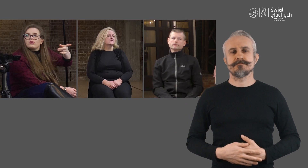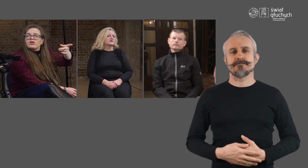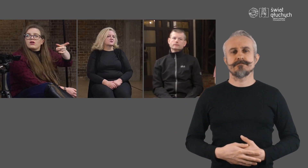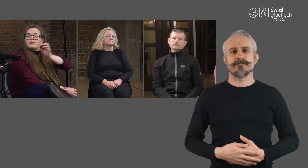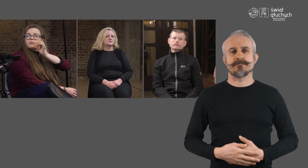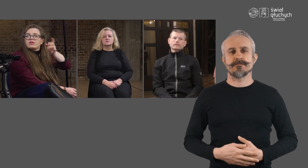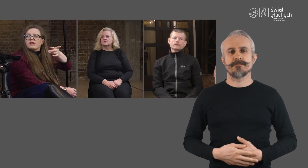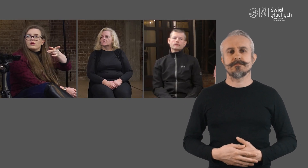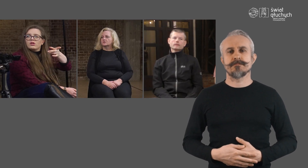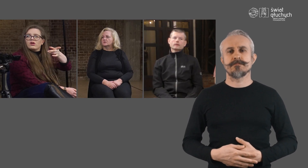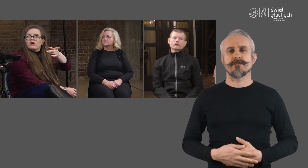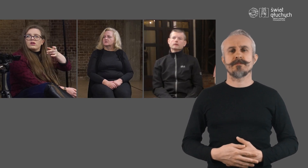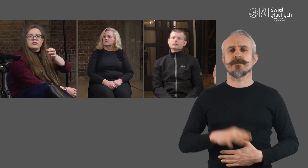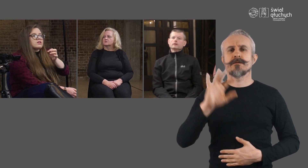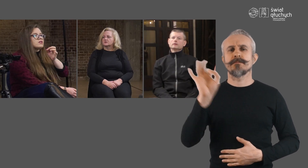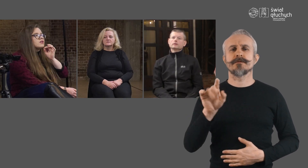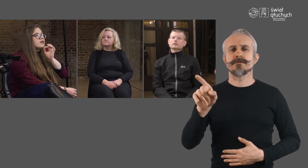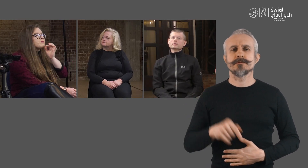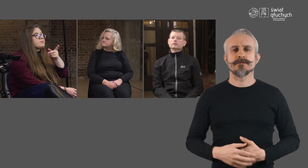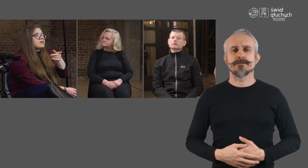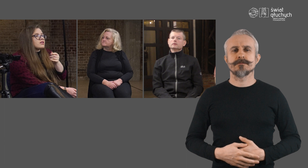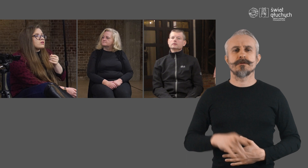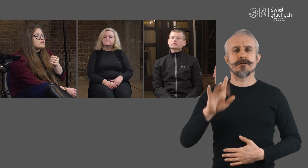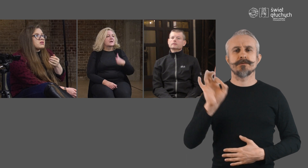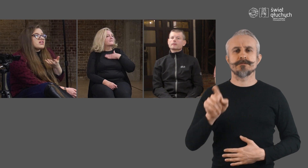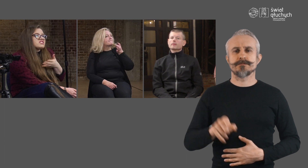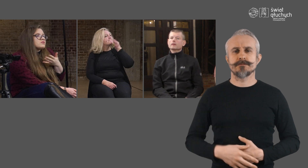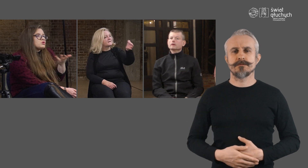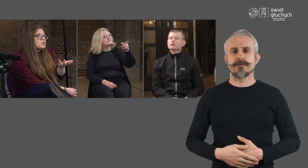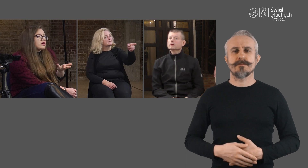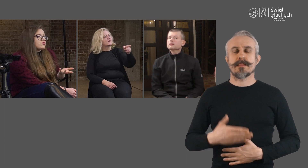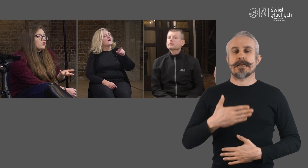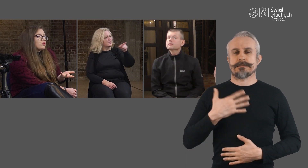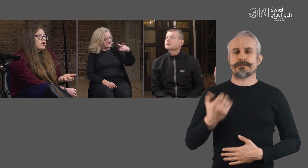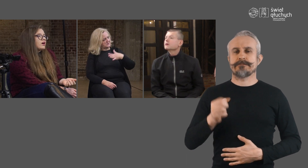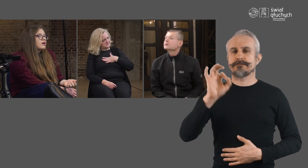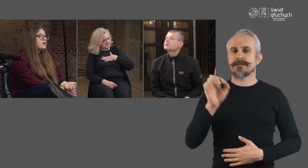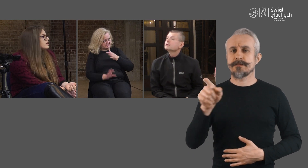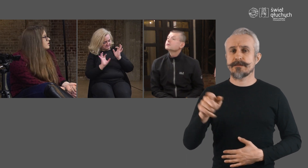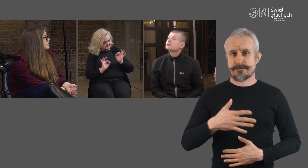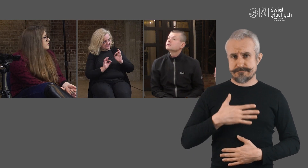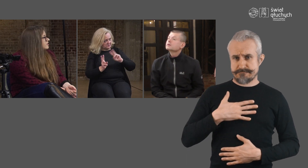Znaczy nie chodzi o lekarza, chodzi o dokumenty i urzędy. Ja mam pytanie do Ciebie. Jak się z tym czujesz w ogóle?